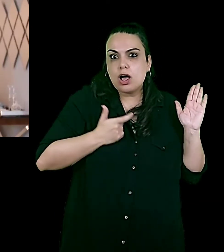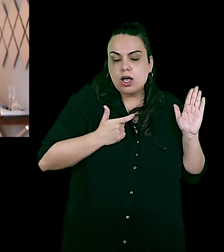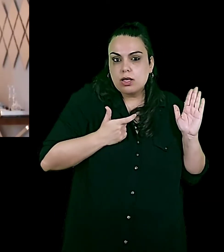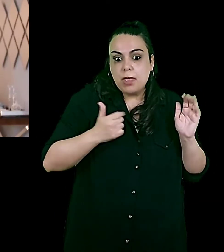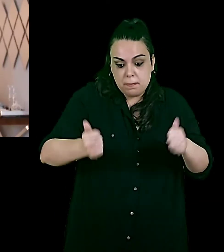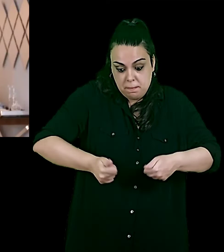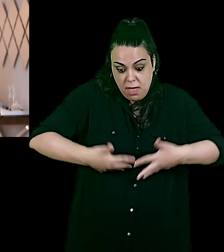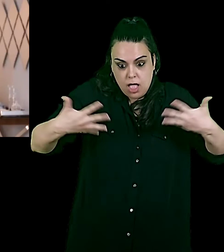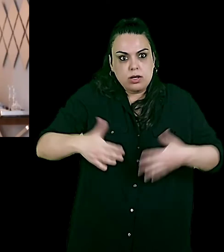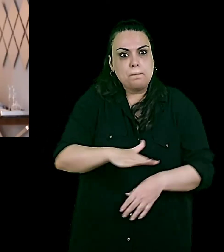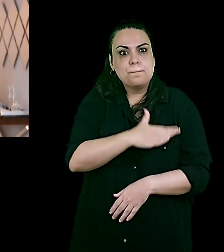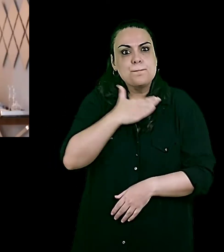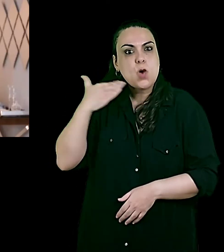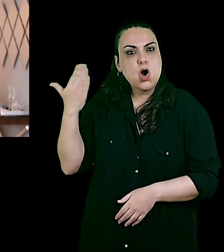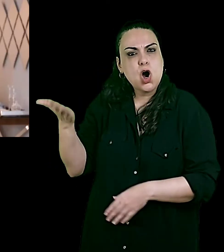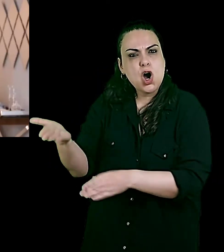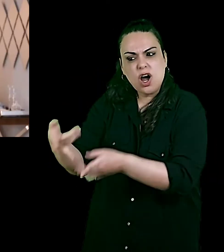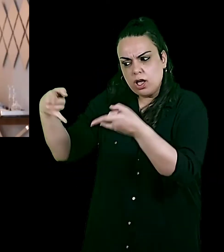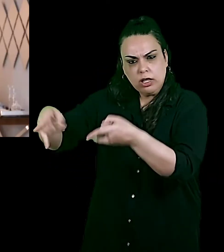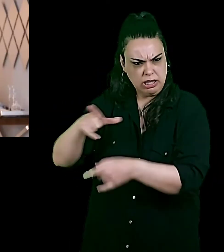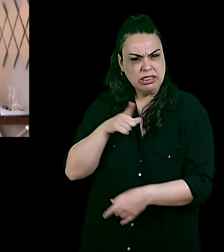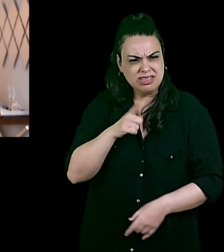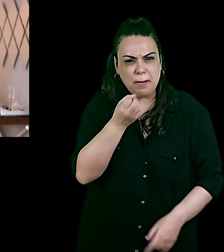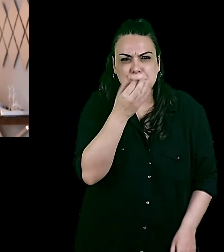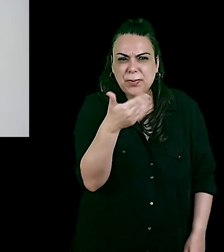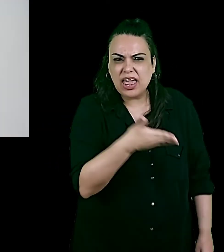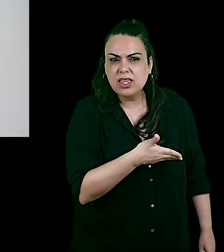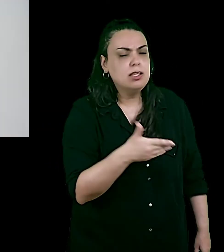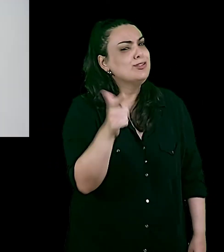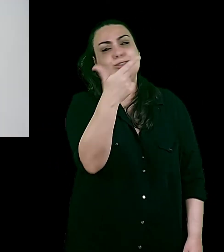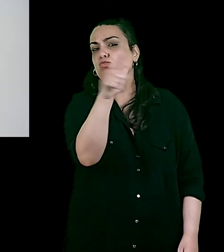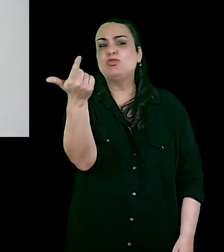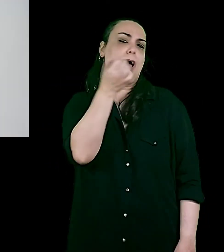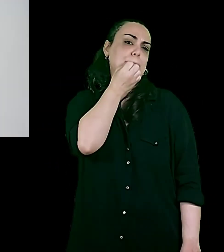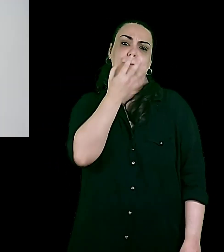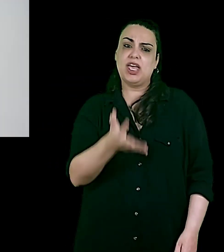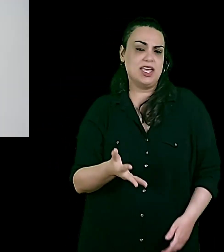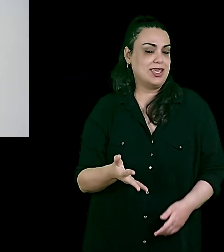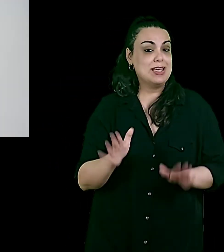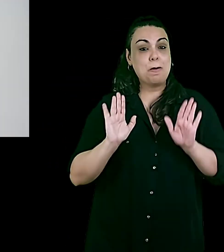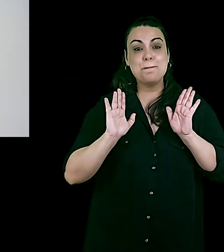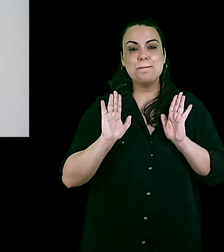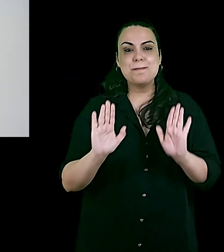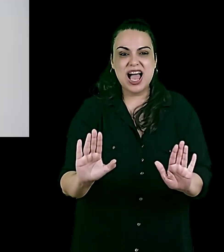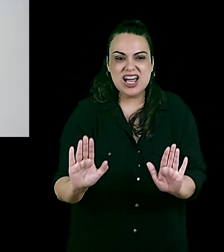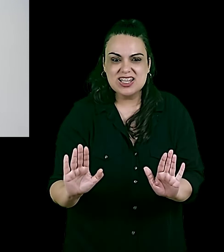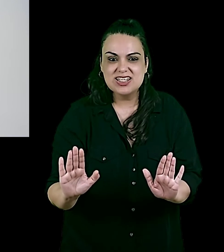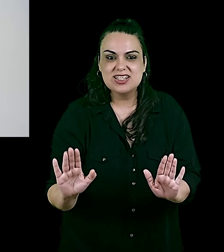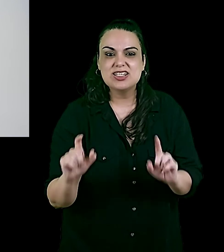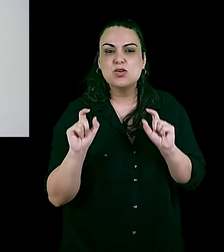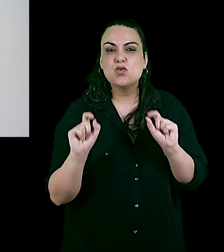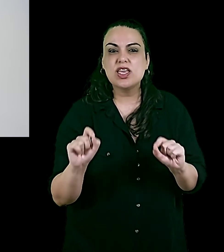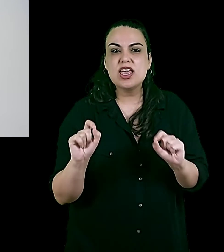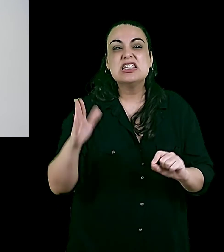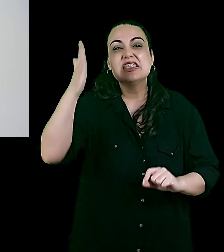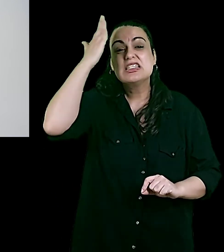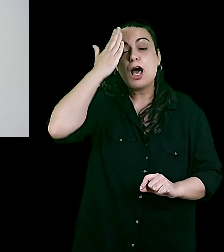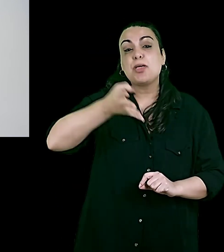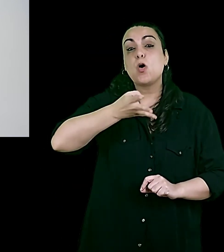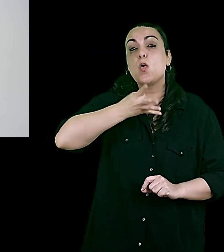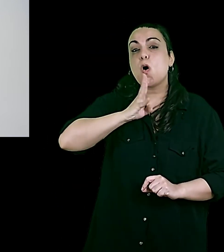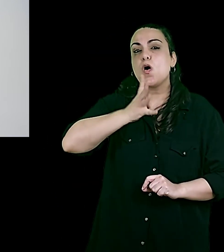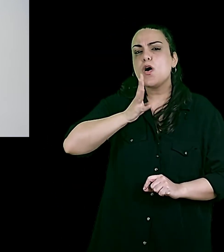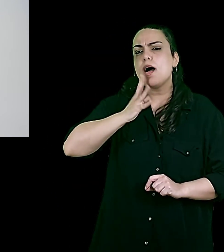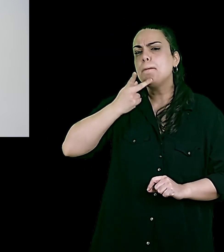recebeu, óbito, morto na cama, tá tudo bem? Não, não está tudo bem. Mas sabendo quem era